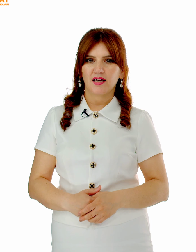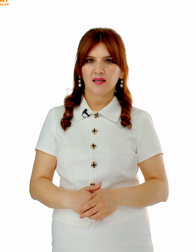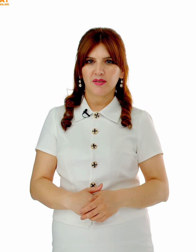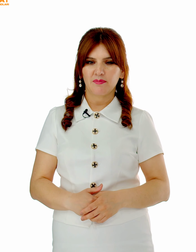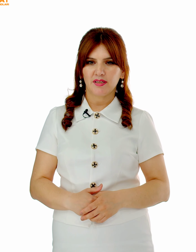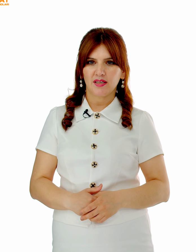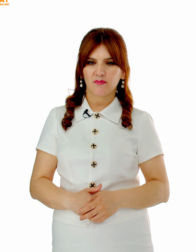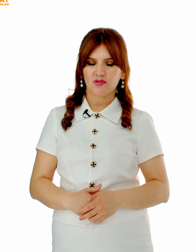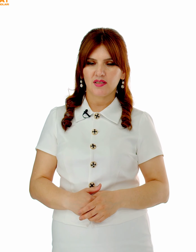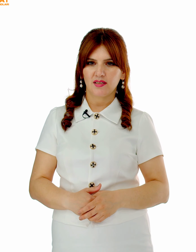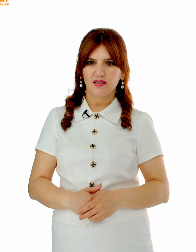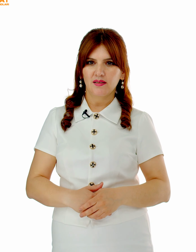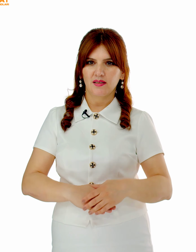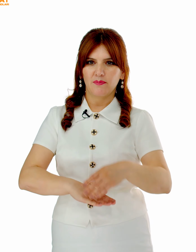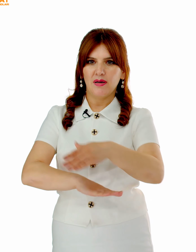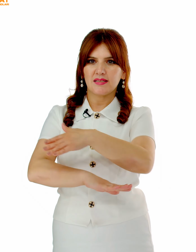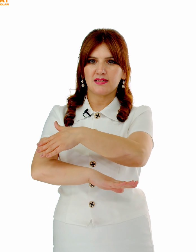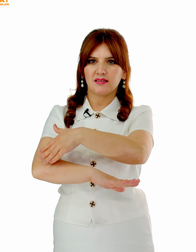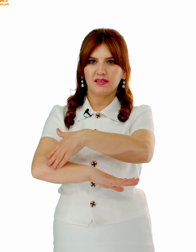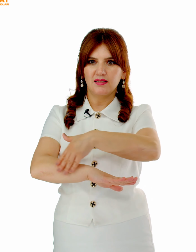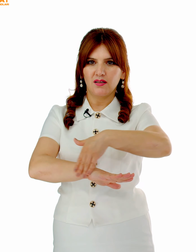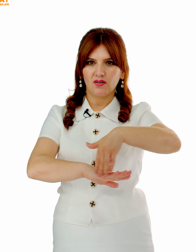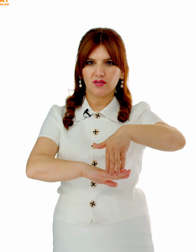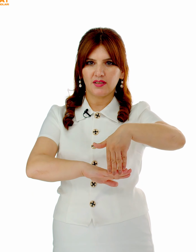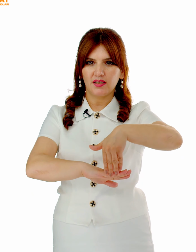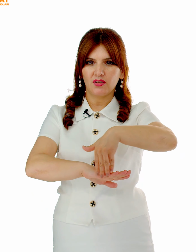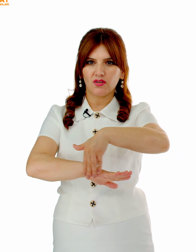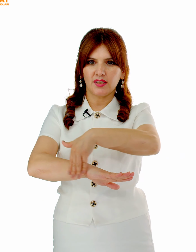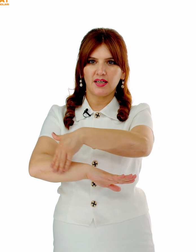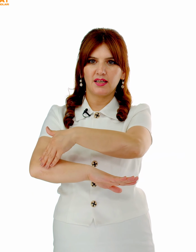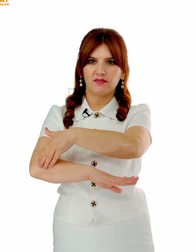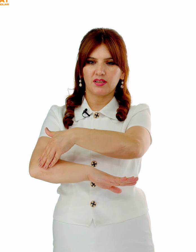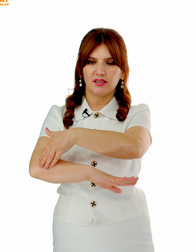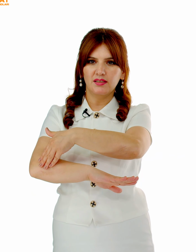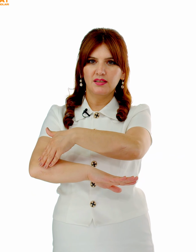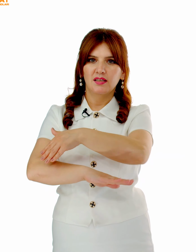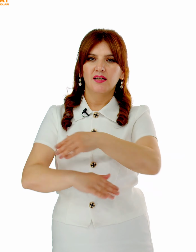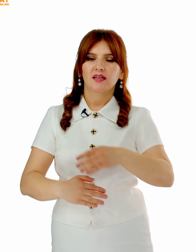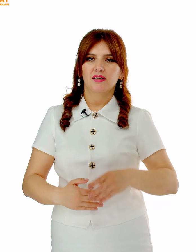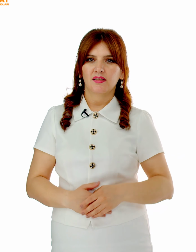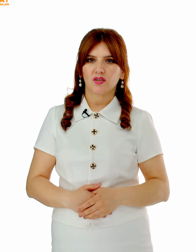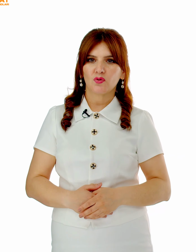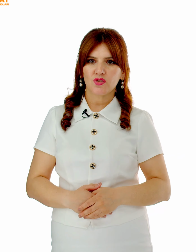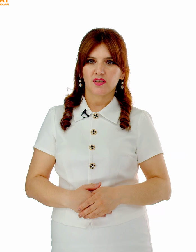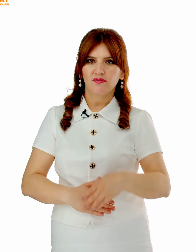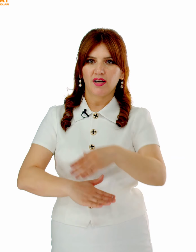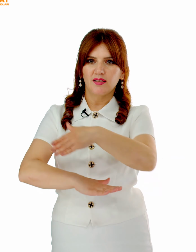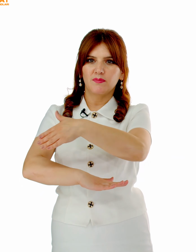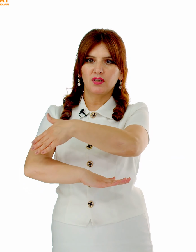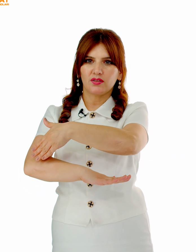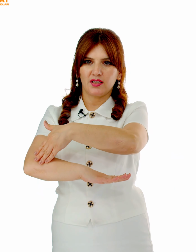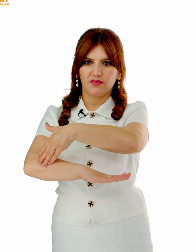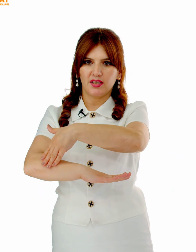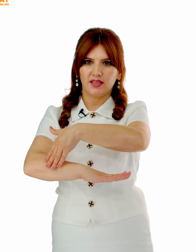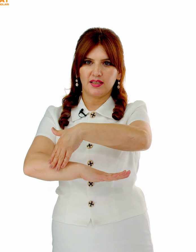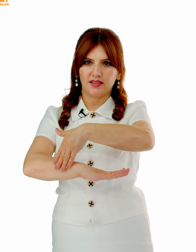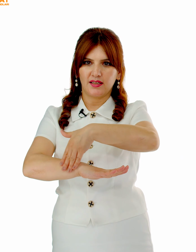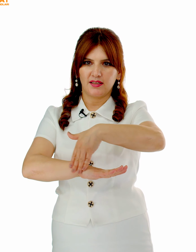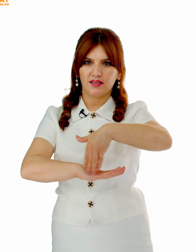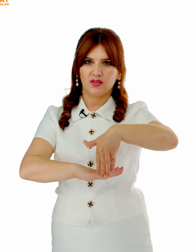Ahamiyat bergan bo'lsanglar, manzilda oldiga orqaga qaytyapti. Ko'chada faqat bir yo tarafga harakatlanadi.